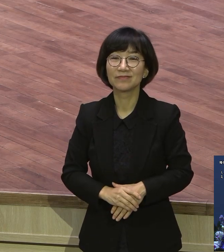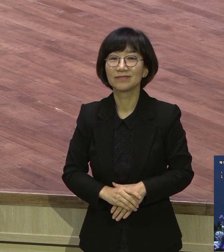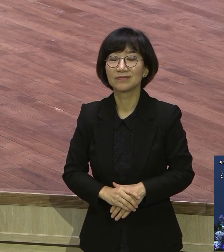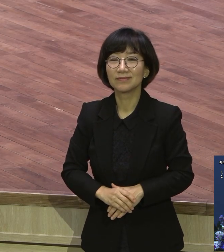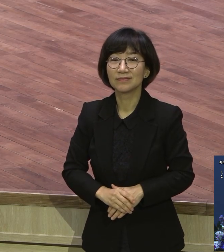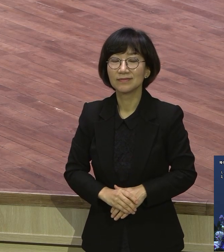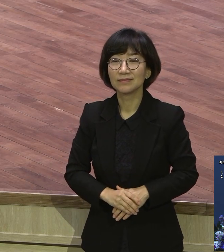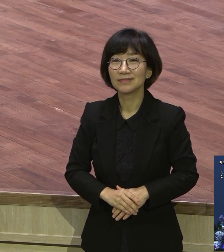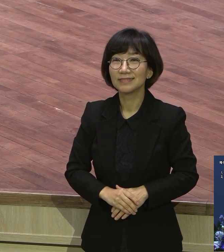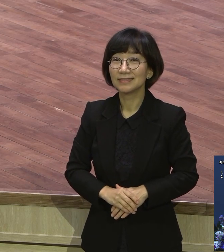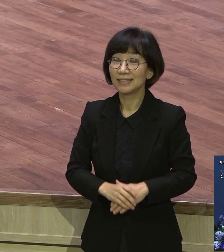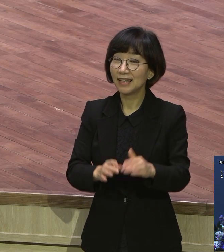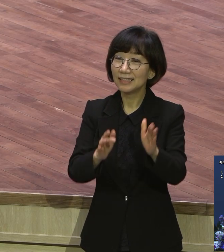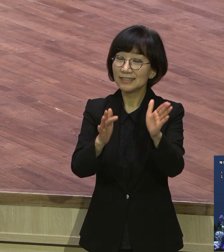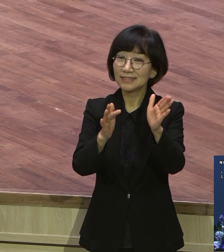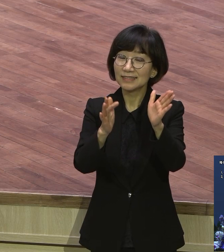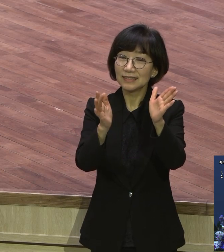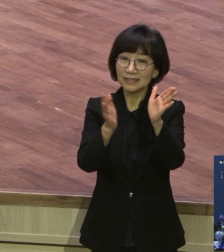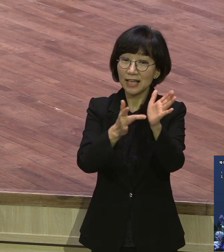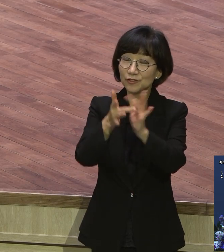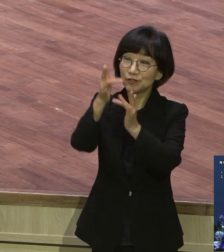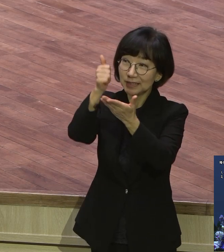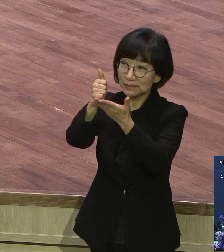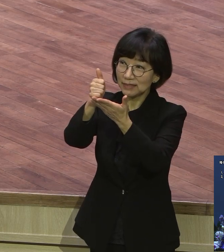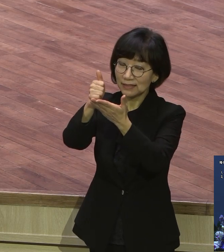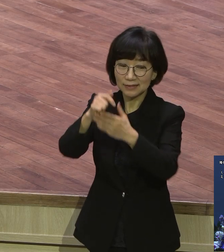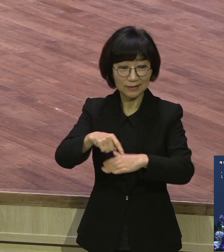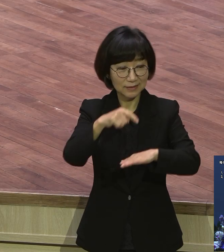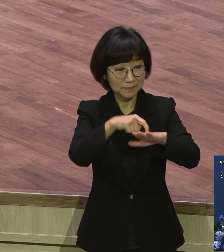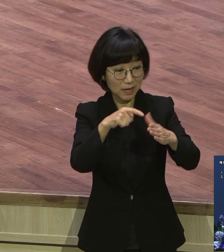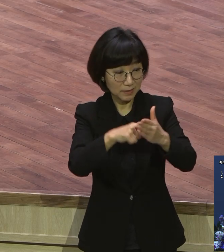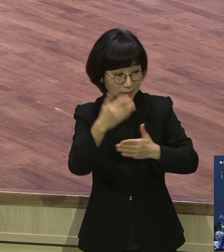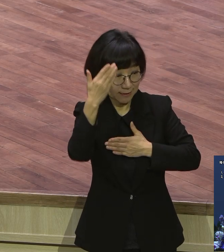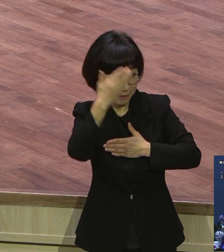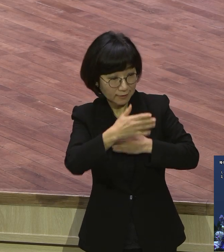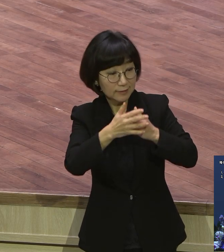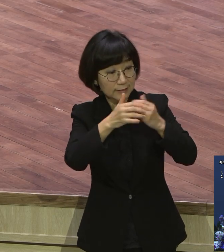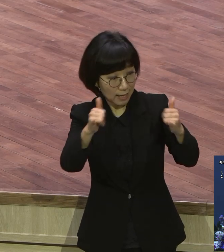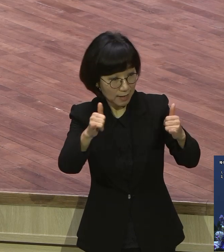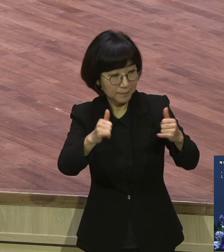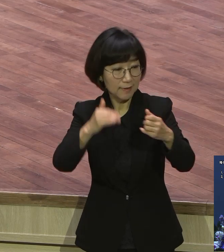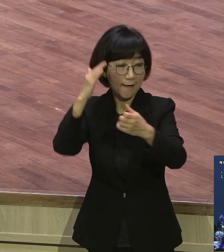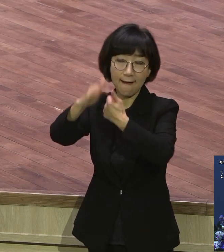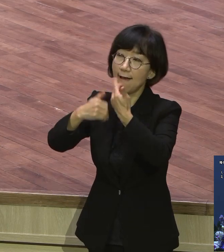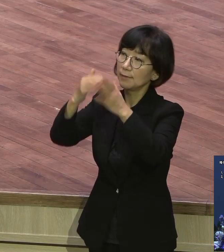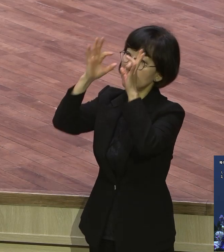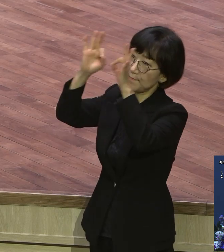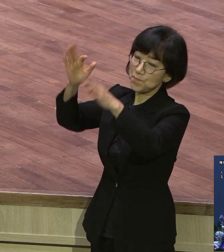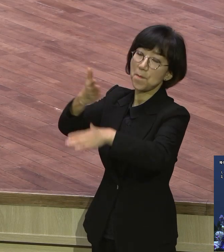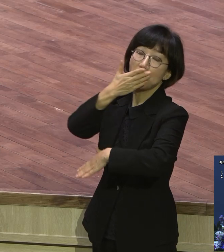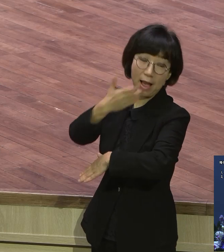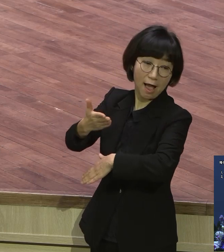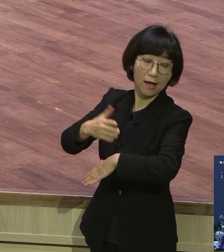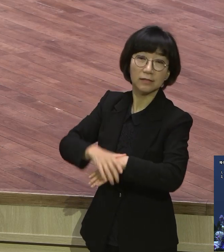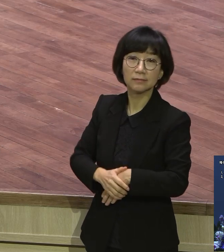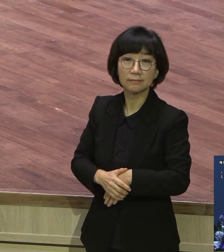예수님께서는 마음이 청결한 자에게는 하나님을 보게 되는 복이 있다고 말씀하셨습니다